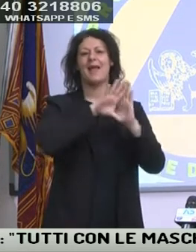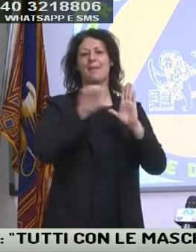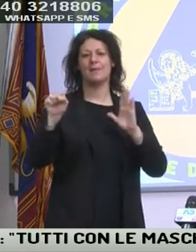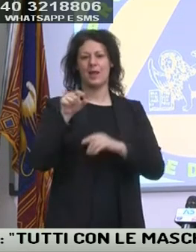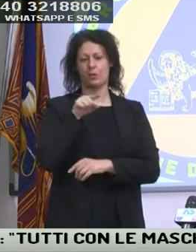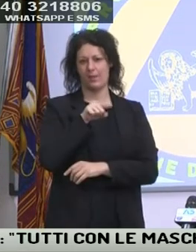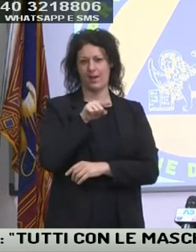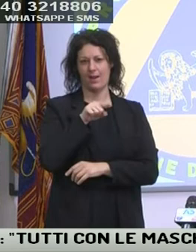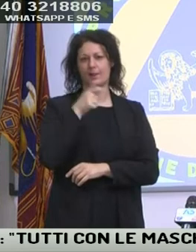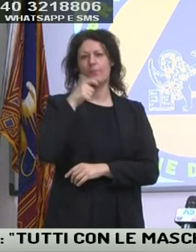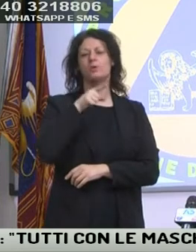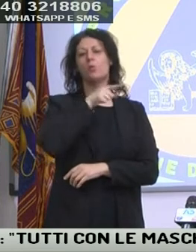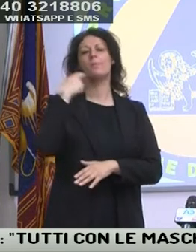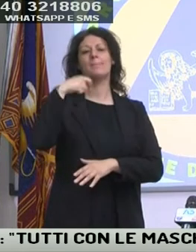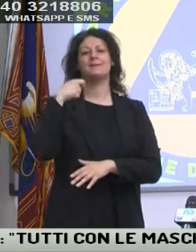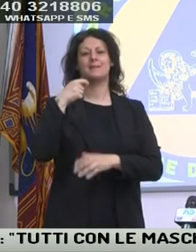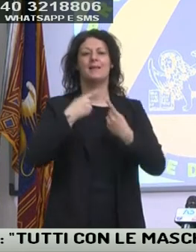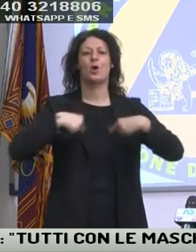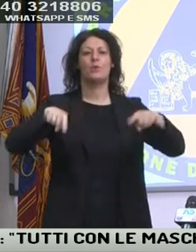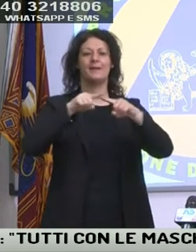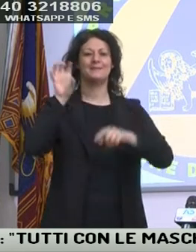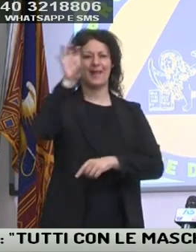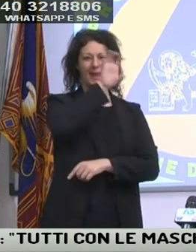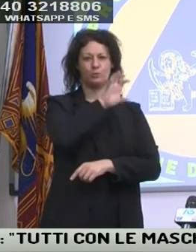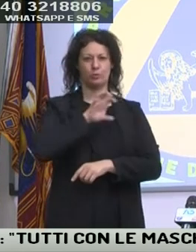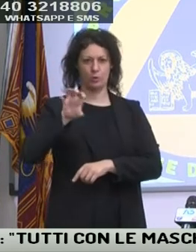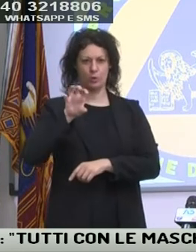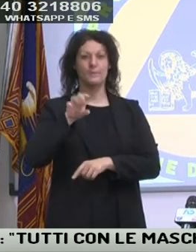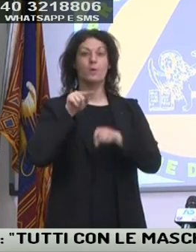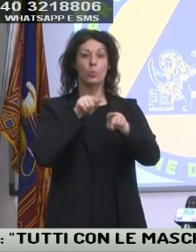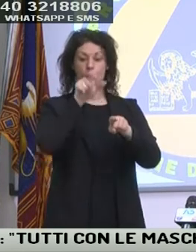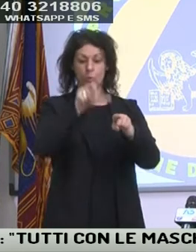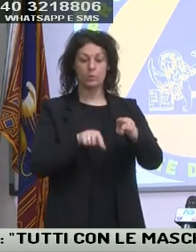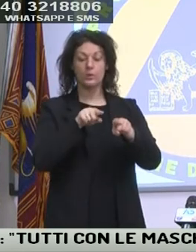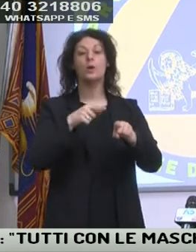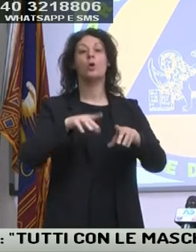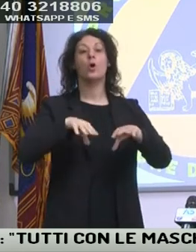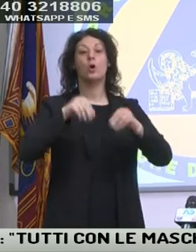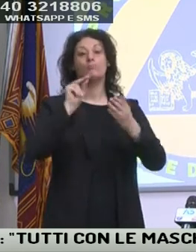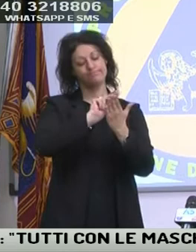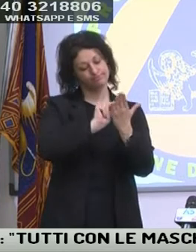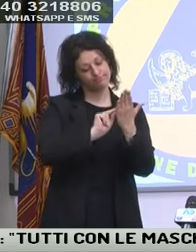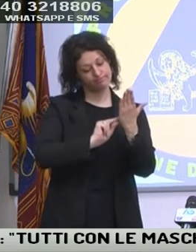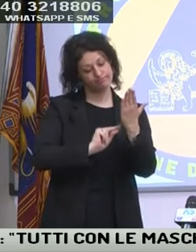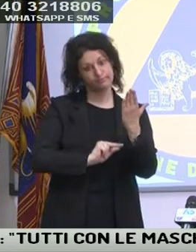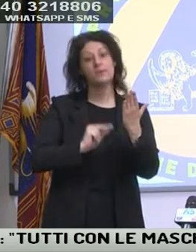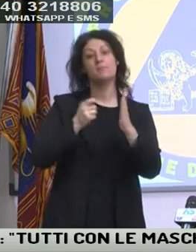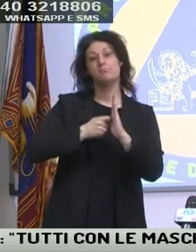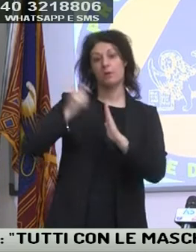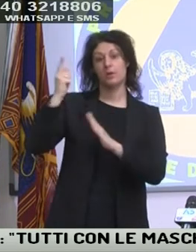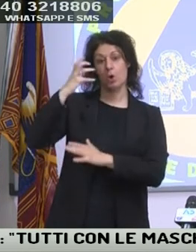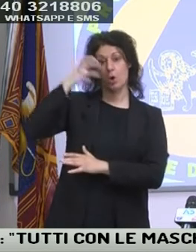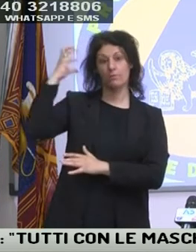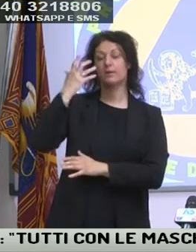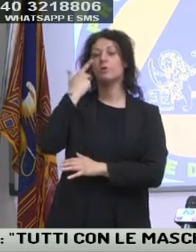Presidente della Conferenza delle Regioni, e sta scrivendo in questi istanti la lettera al governo per una convocazione del governo